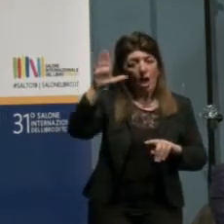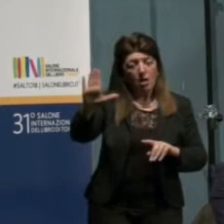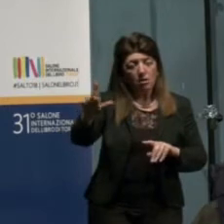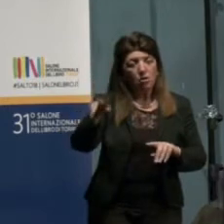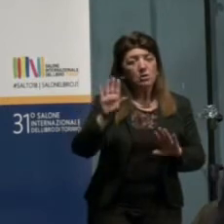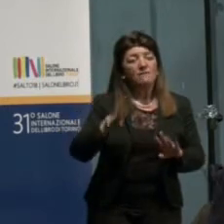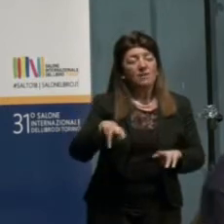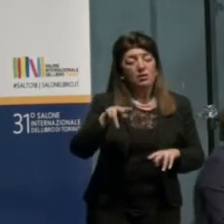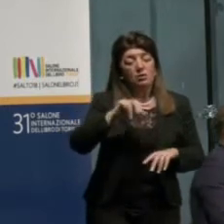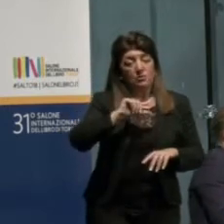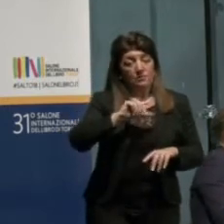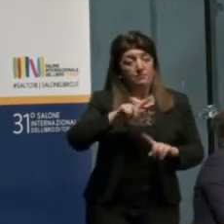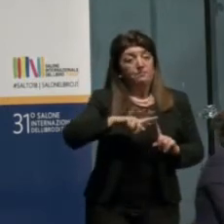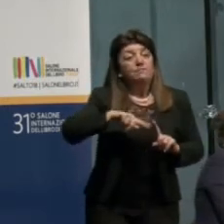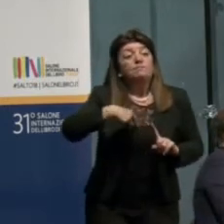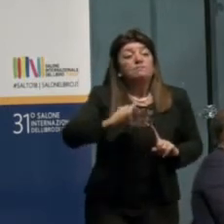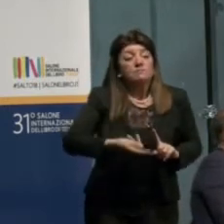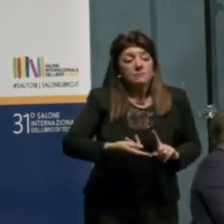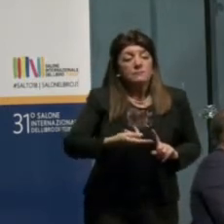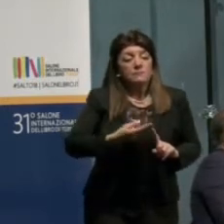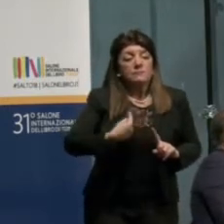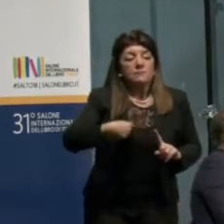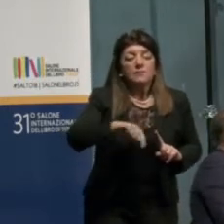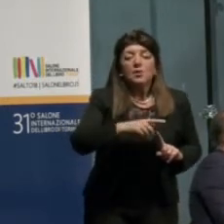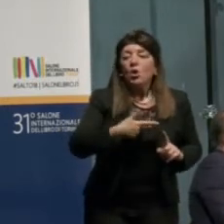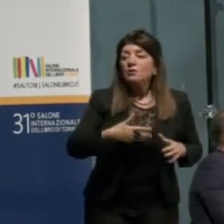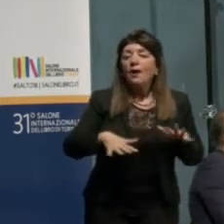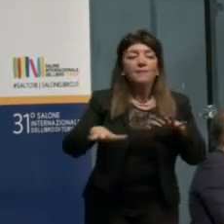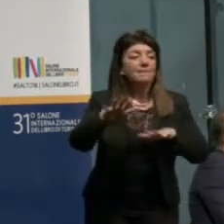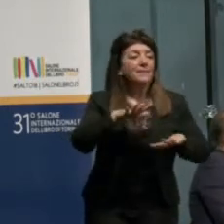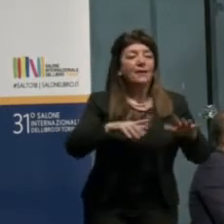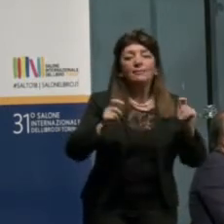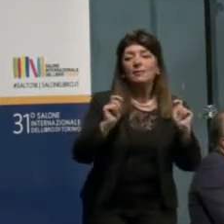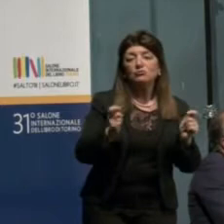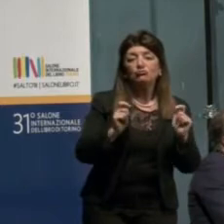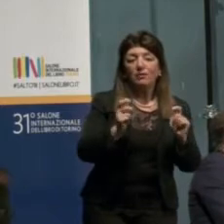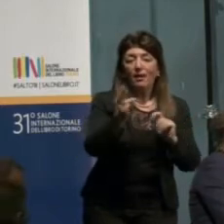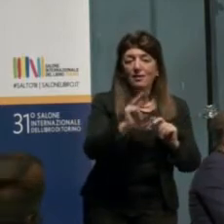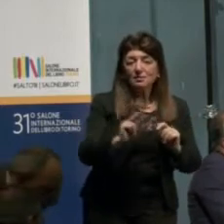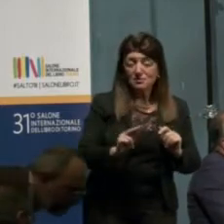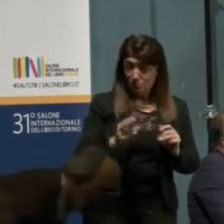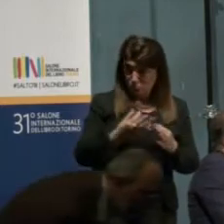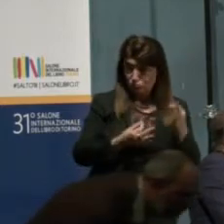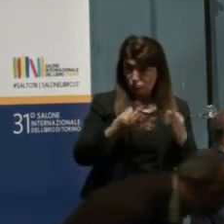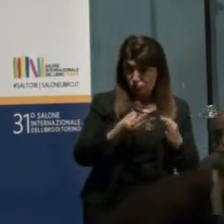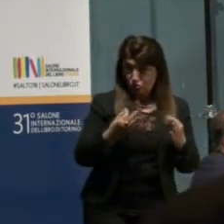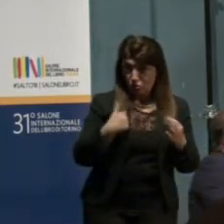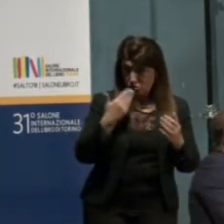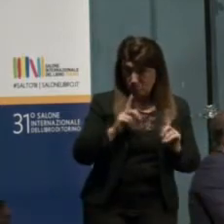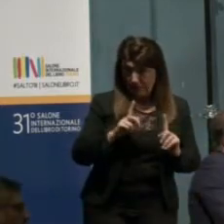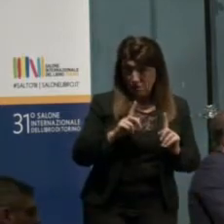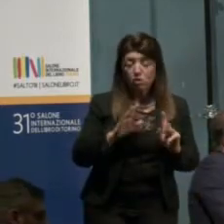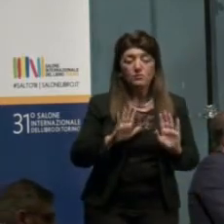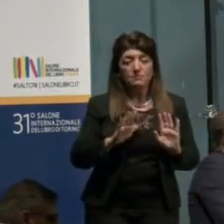una cosa poi siamo in un ambiente di giornalismo giusto se non sbaglio e io volevo fare